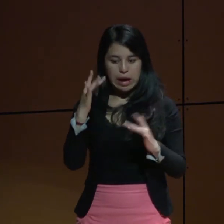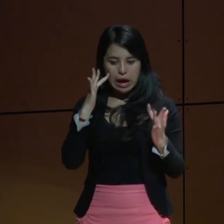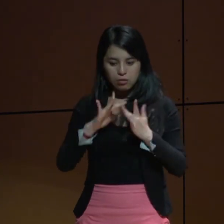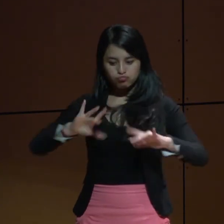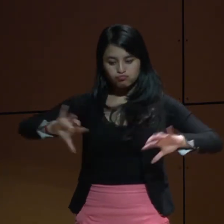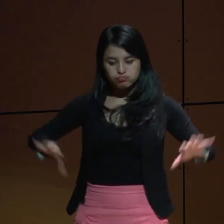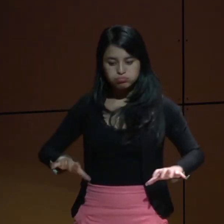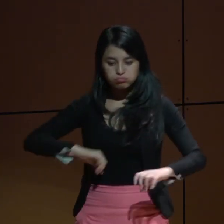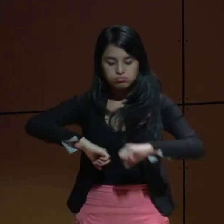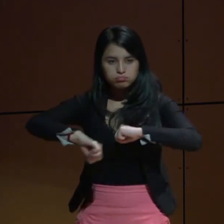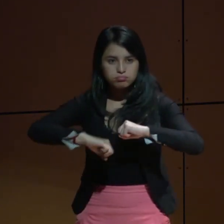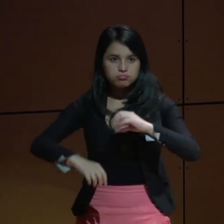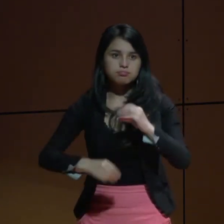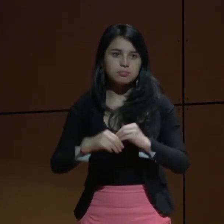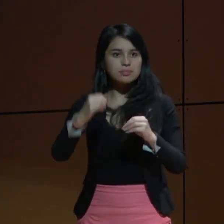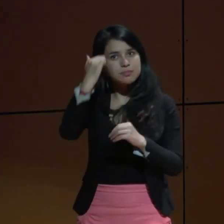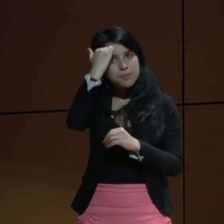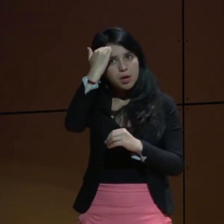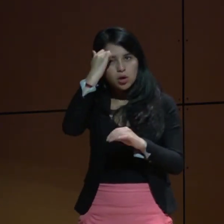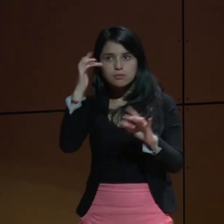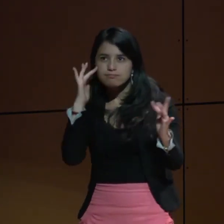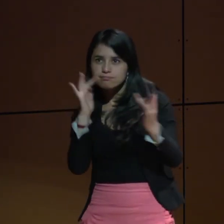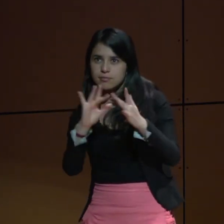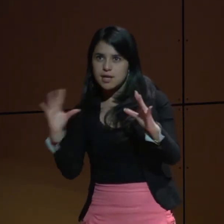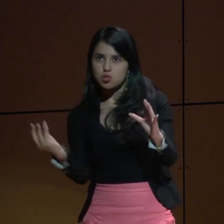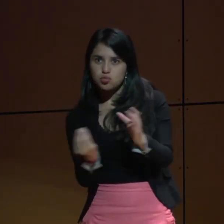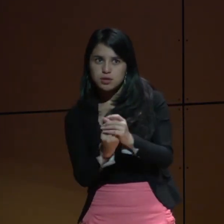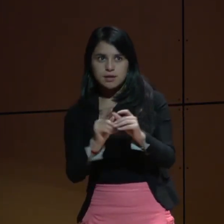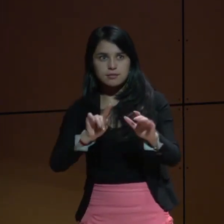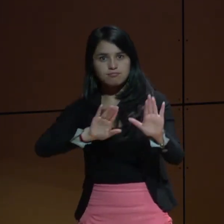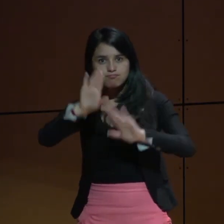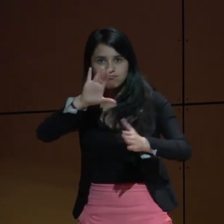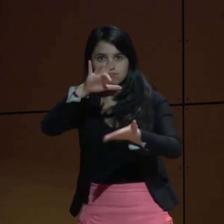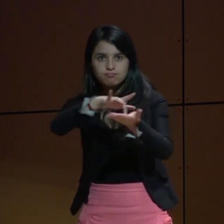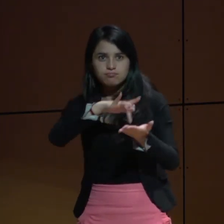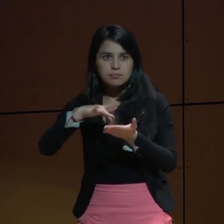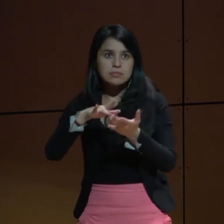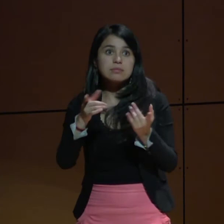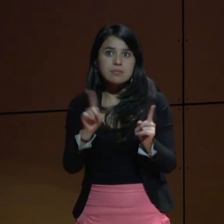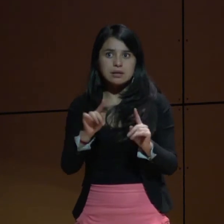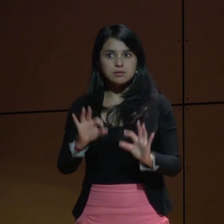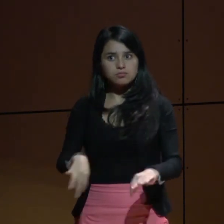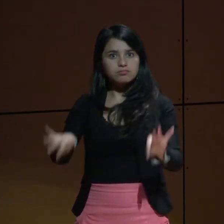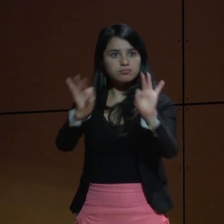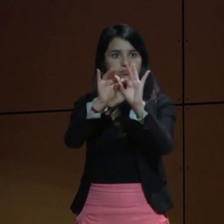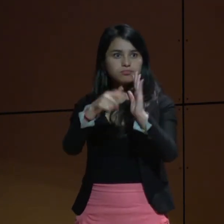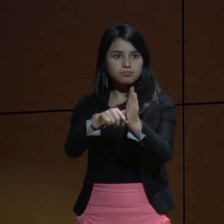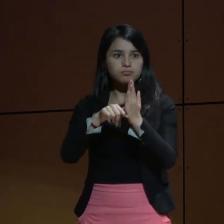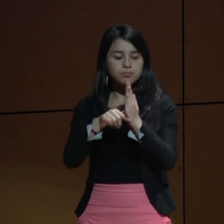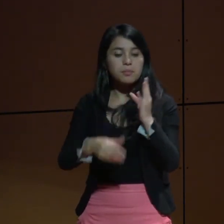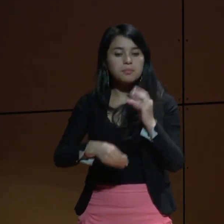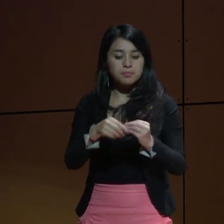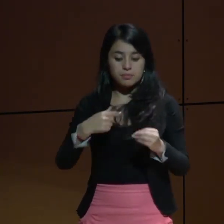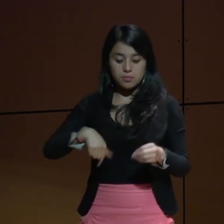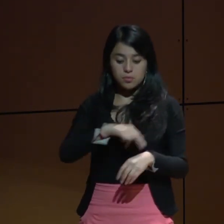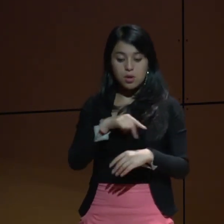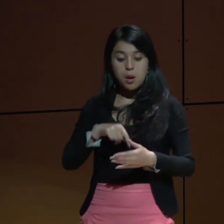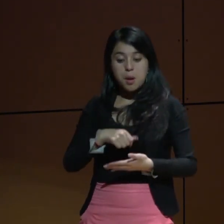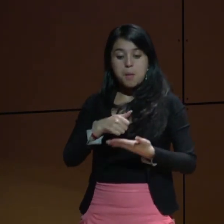activas, participativas, incluyentes y significativas, que